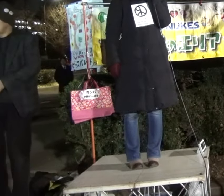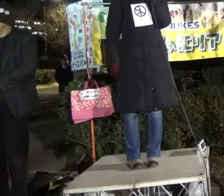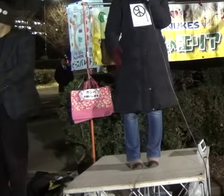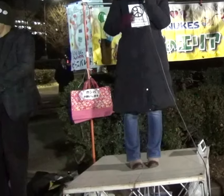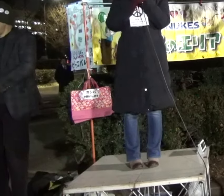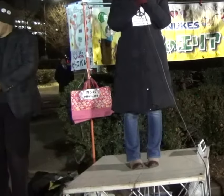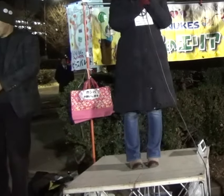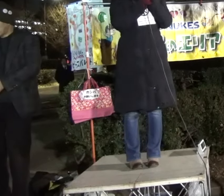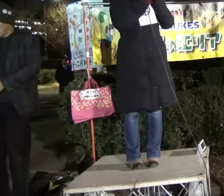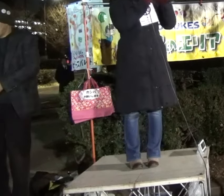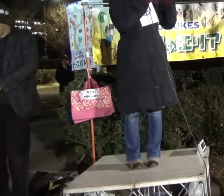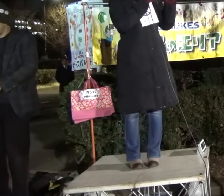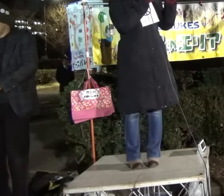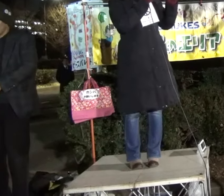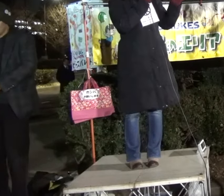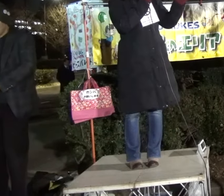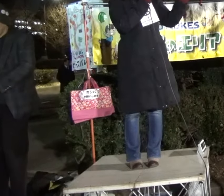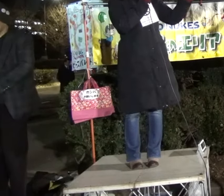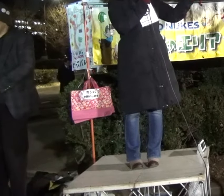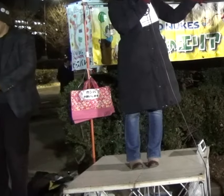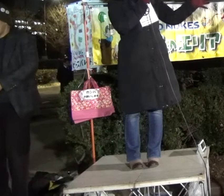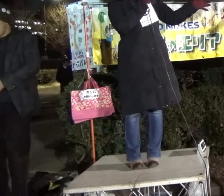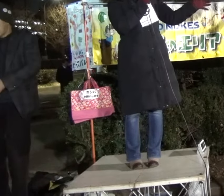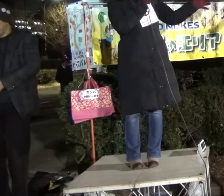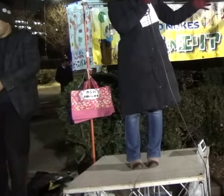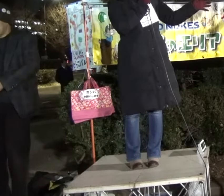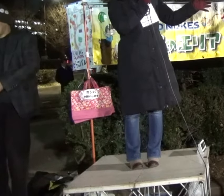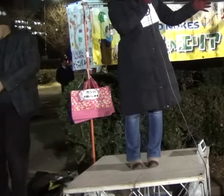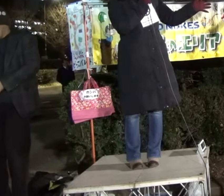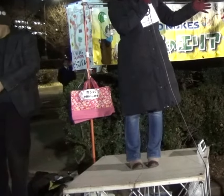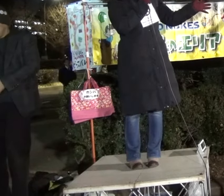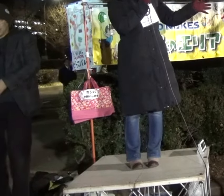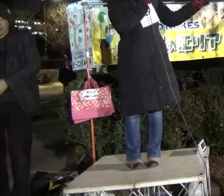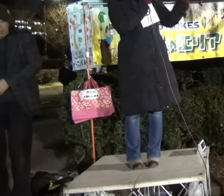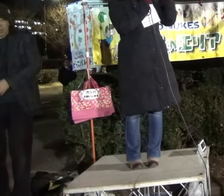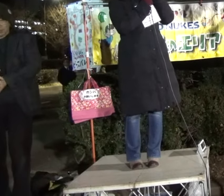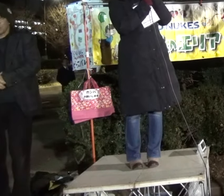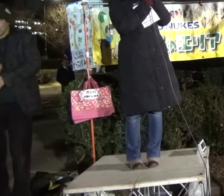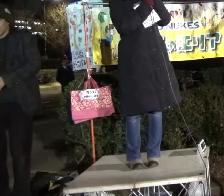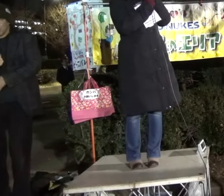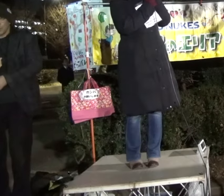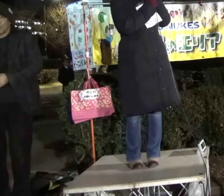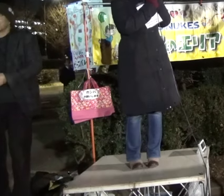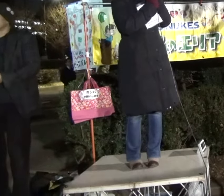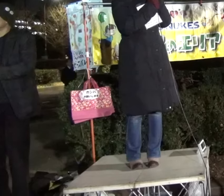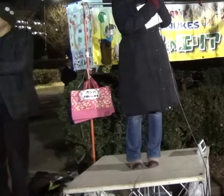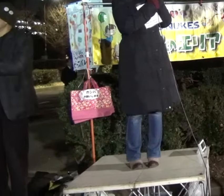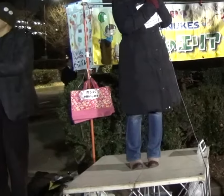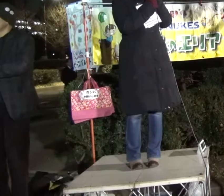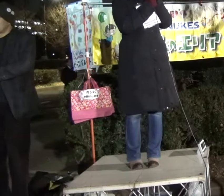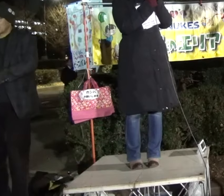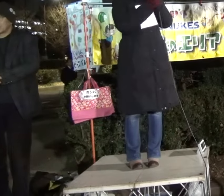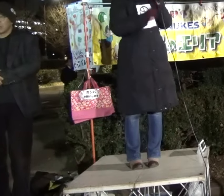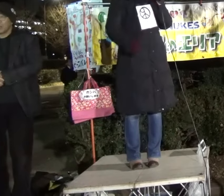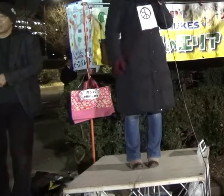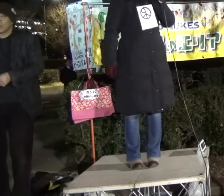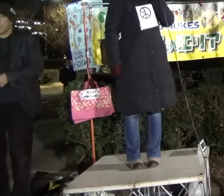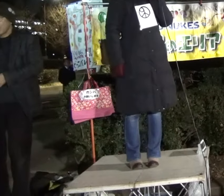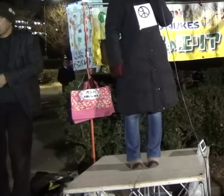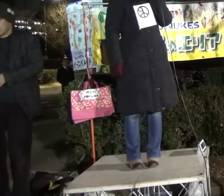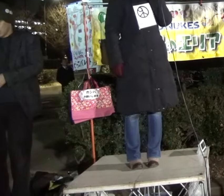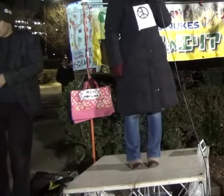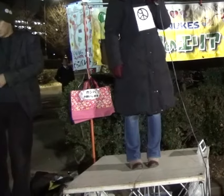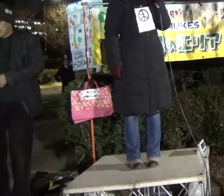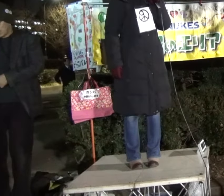い、アビタでした。 そうです。 はい、今日も、希望のエリア音楽隊の皆さん、寒い中ありがとうございます。よろしくお